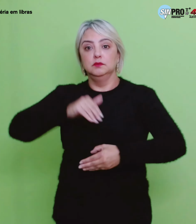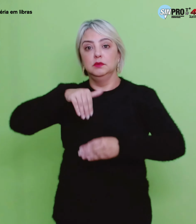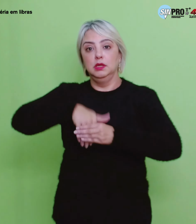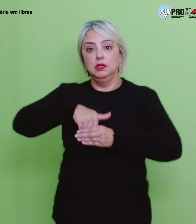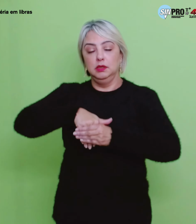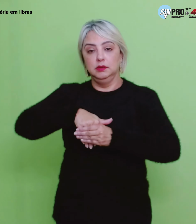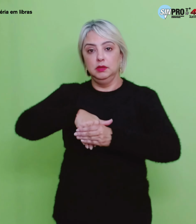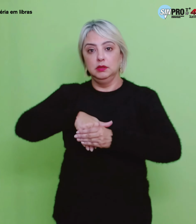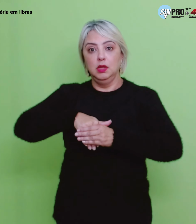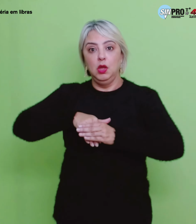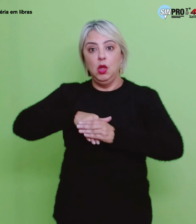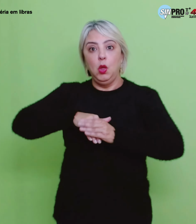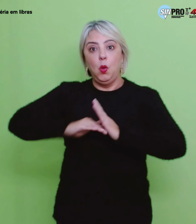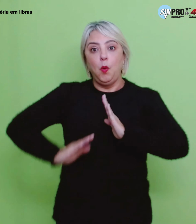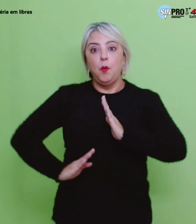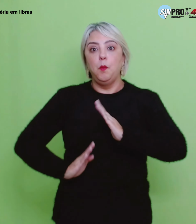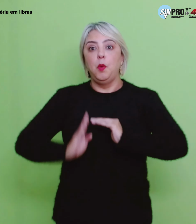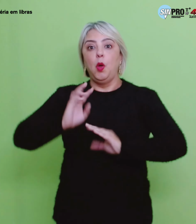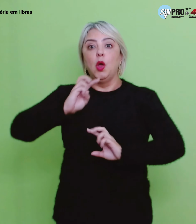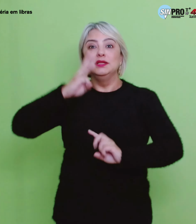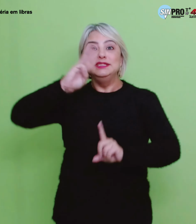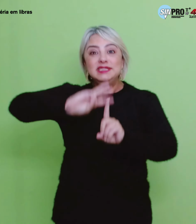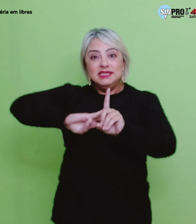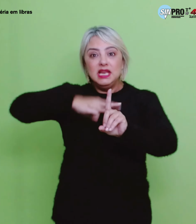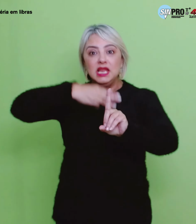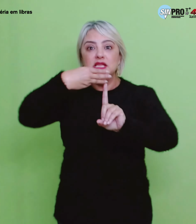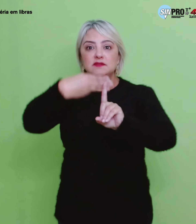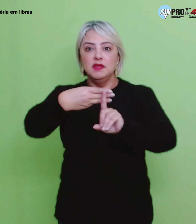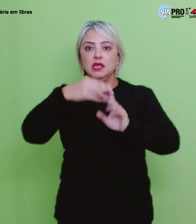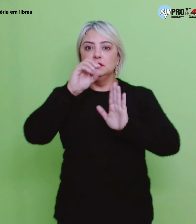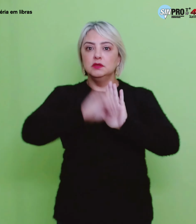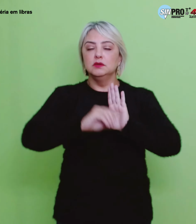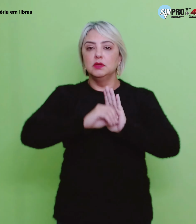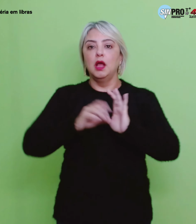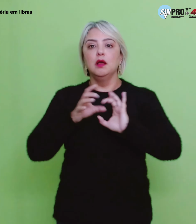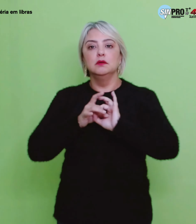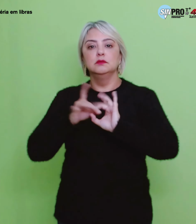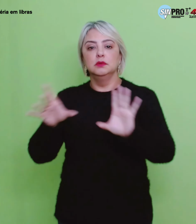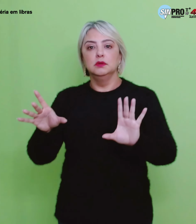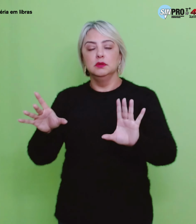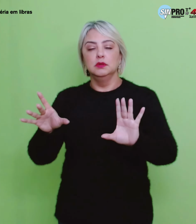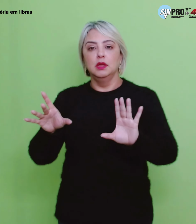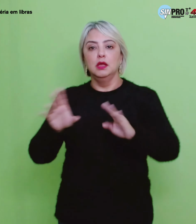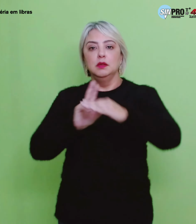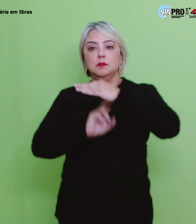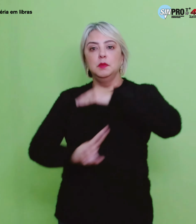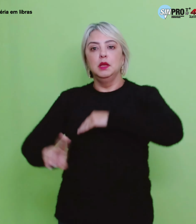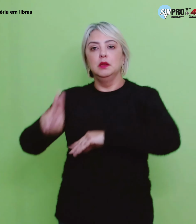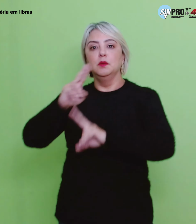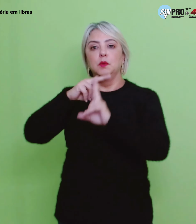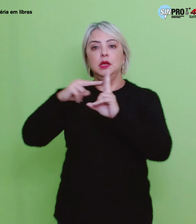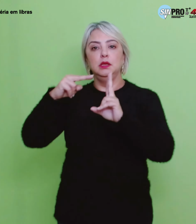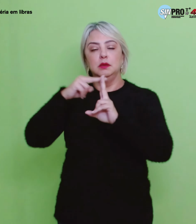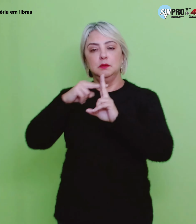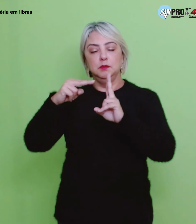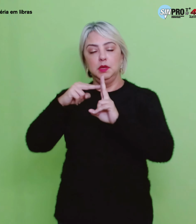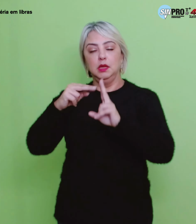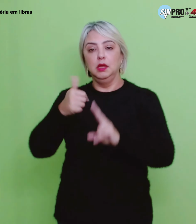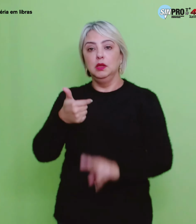aprovado um fundo eleitoral que ultrapasse o triplo do orçamento autorizado pela Universidade de